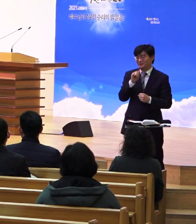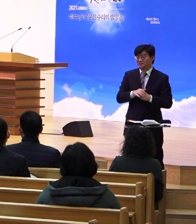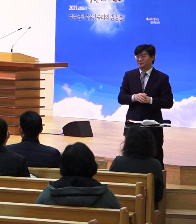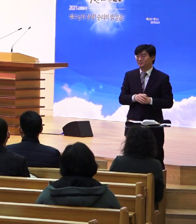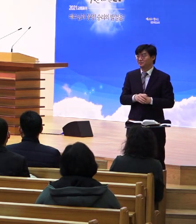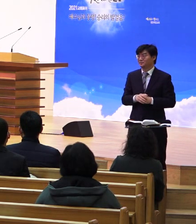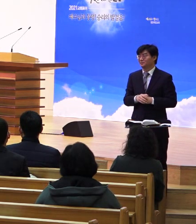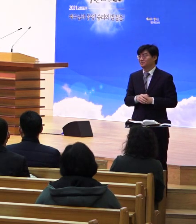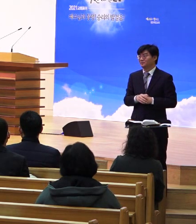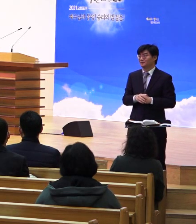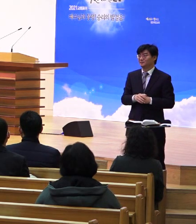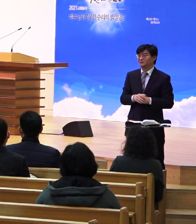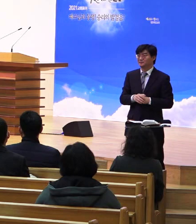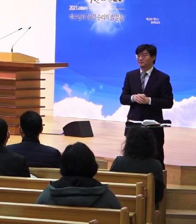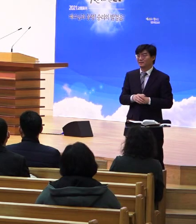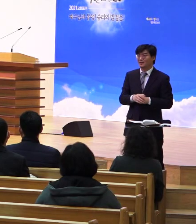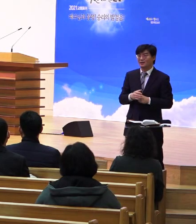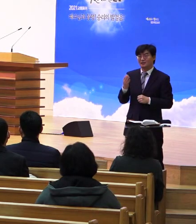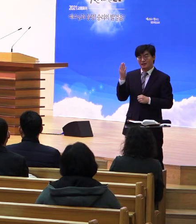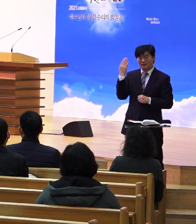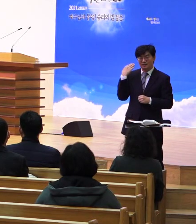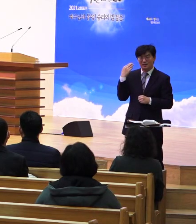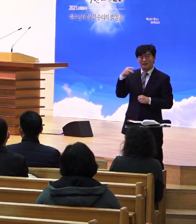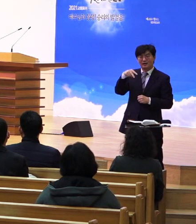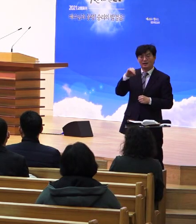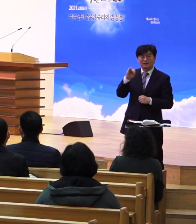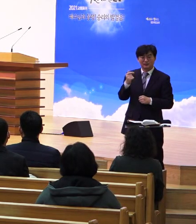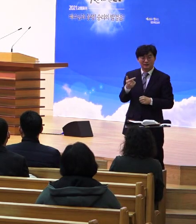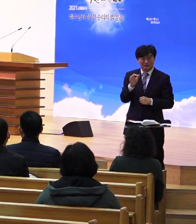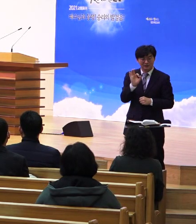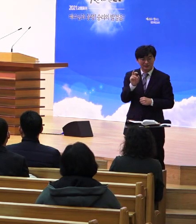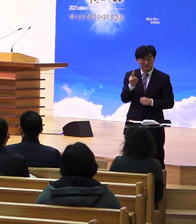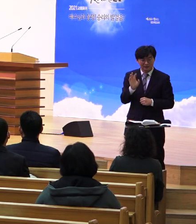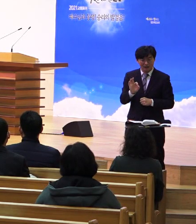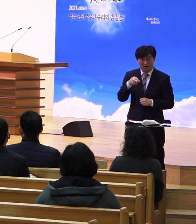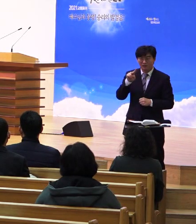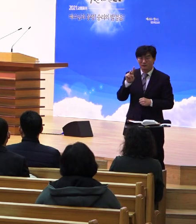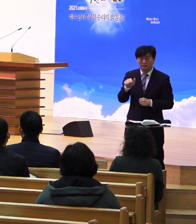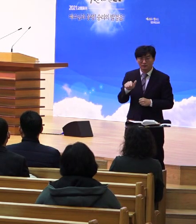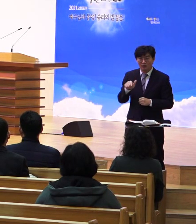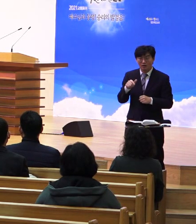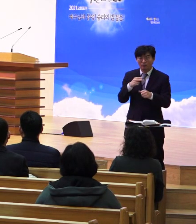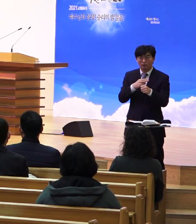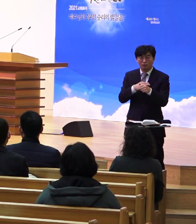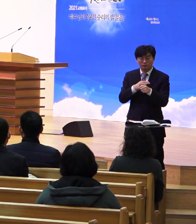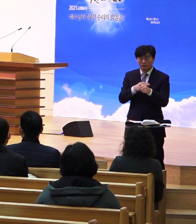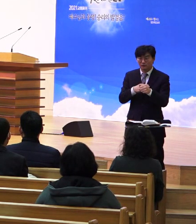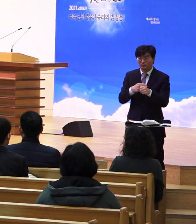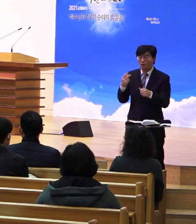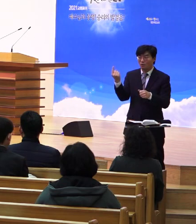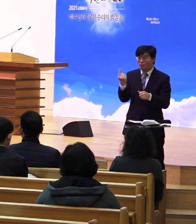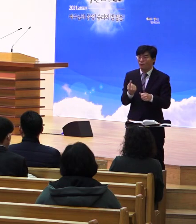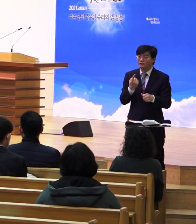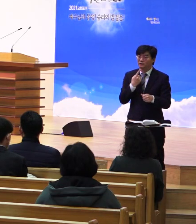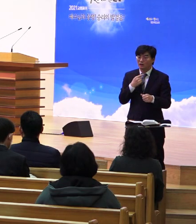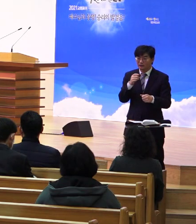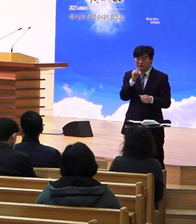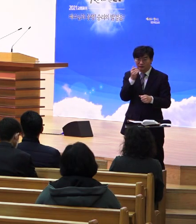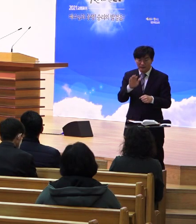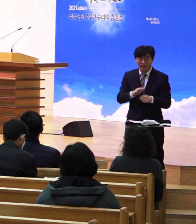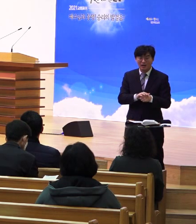했던 신영석 교수님의 다음 세대 우리 부모님들 그 강의가 있었어요. 그 강의가 전국으로